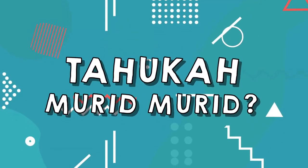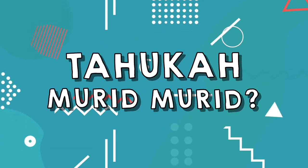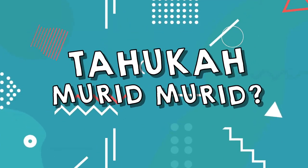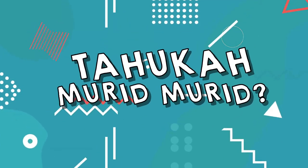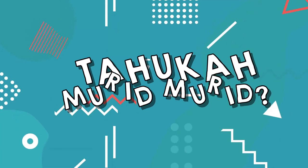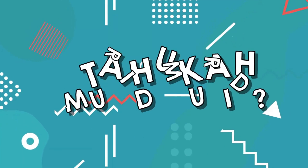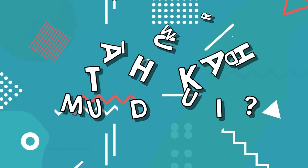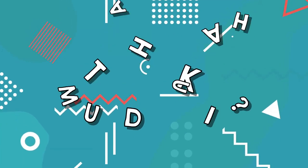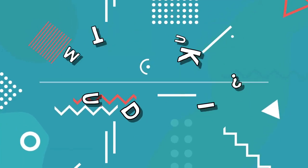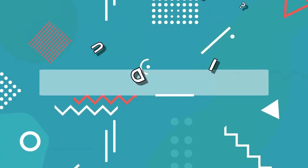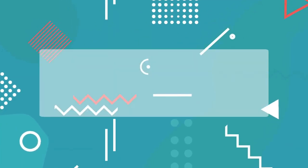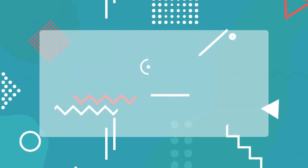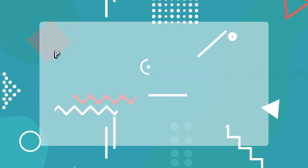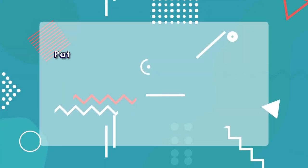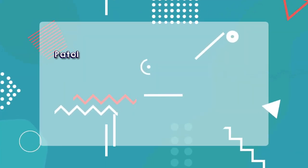Tahukah murid-murid?